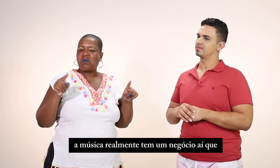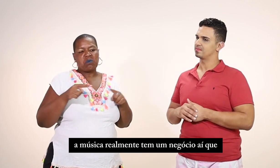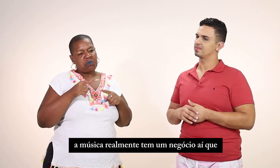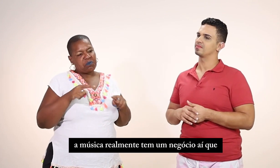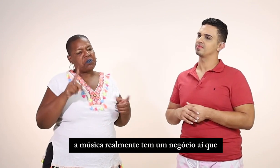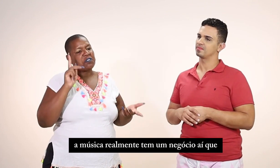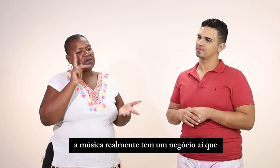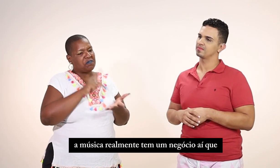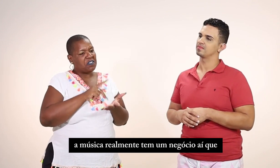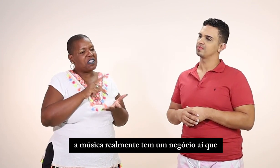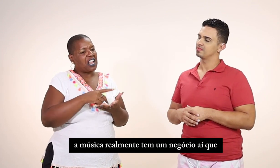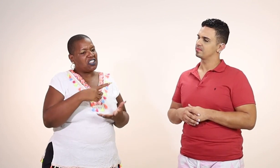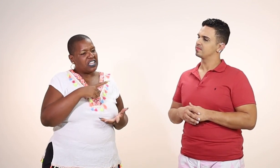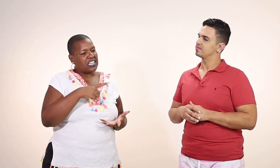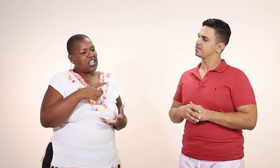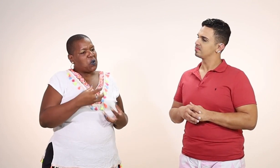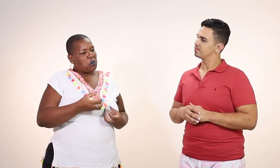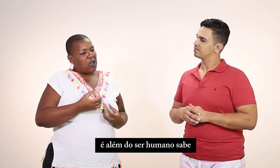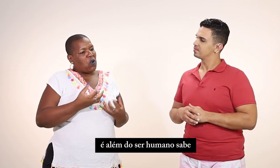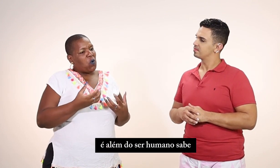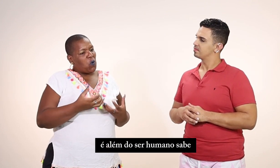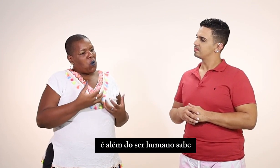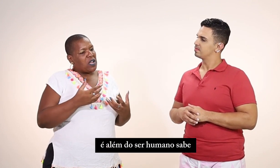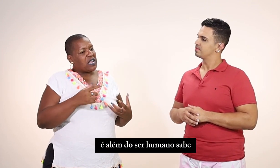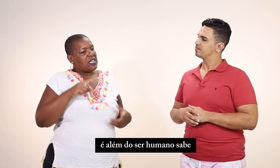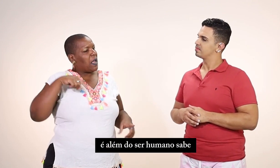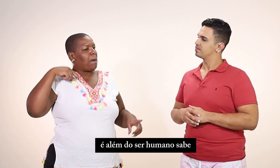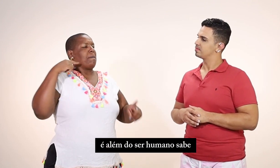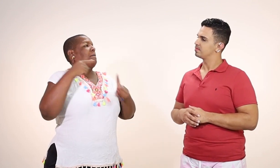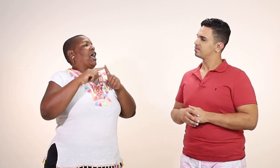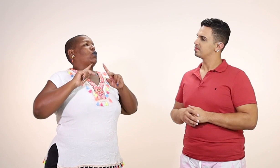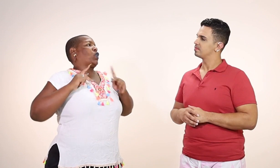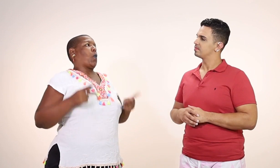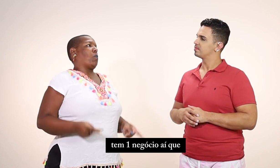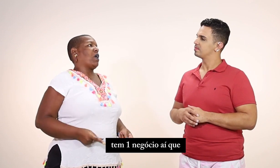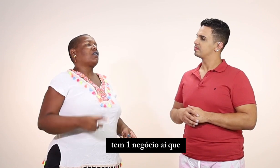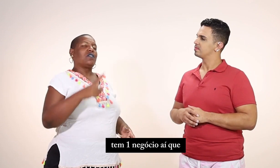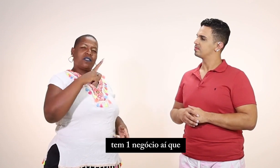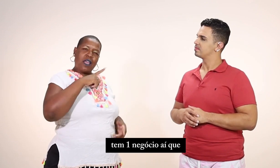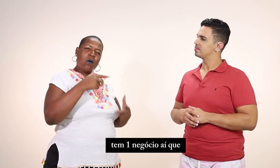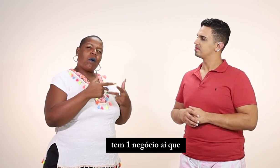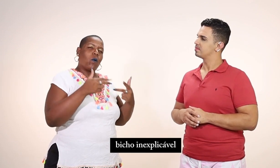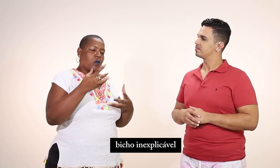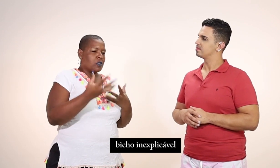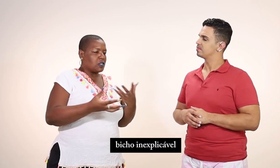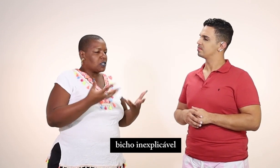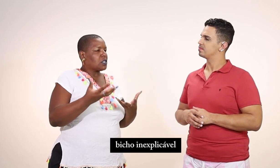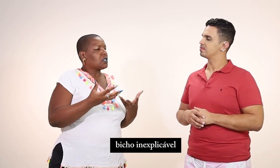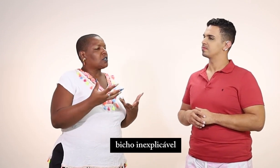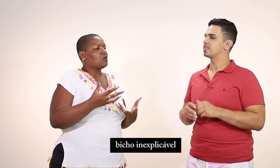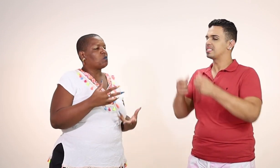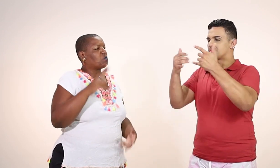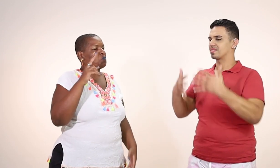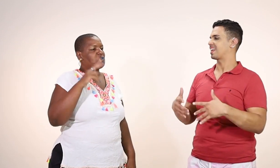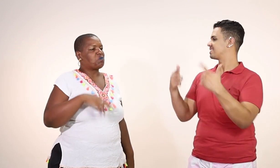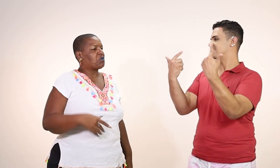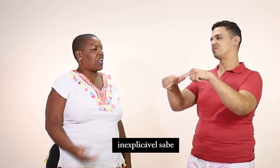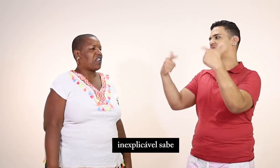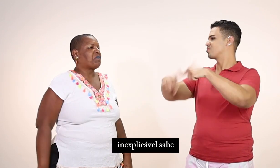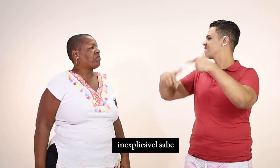tem um negócio aí que é além do ser humano, sabe? Tem um negócio aí que, bicho... Inexplicável.